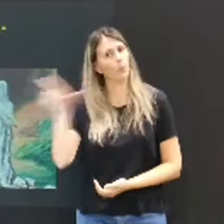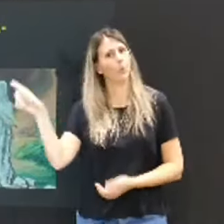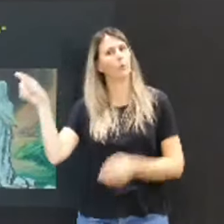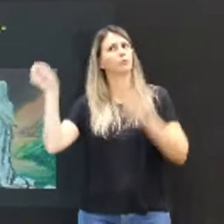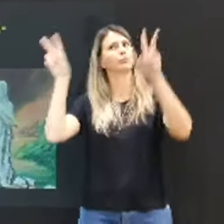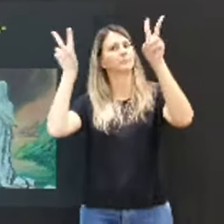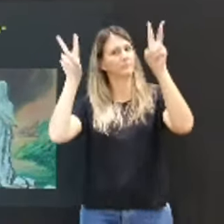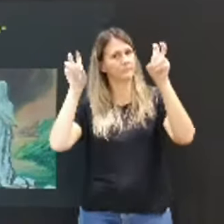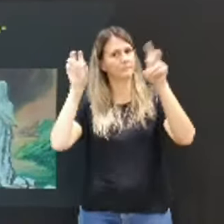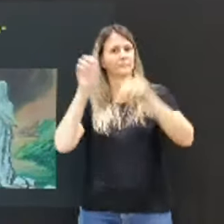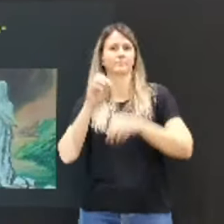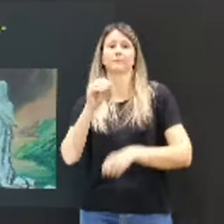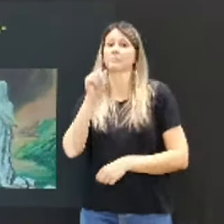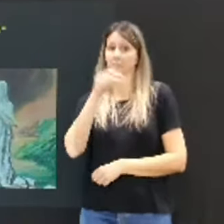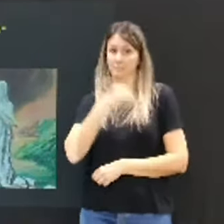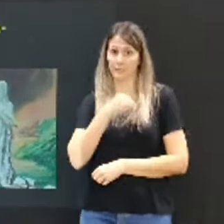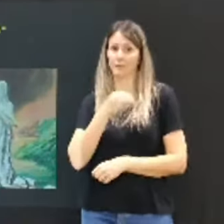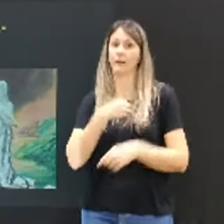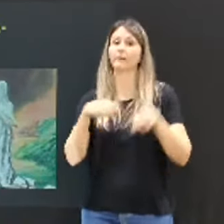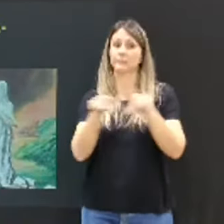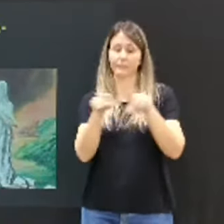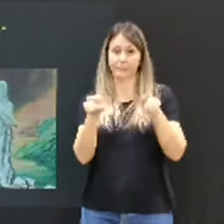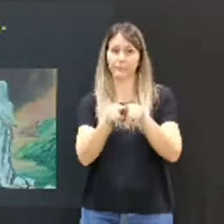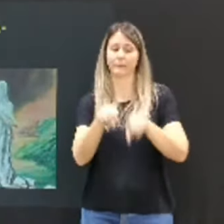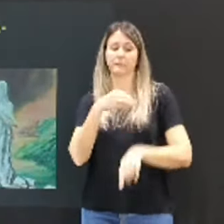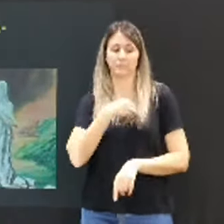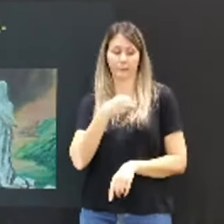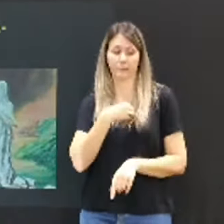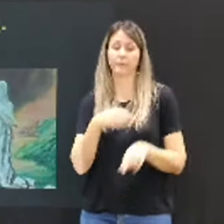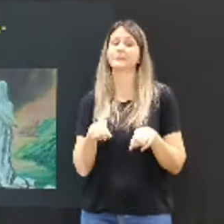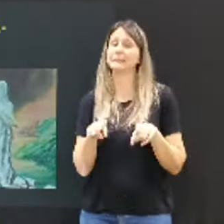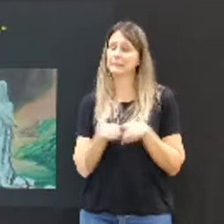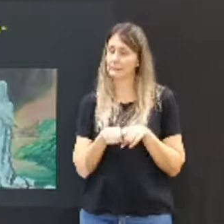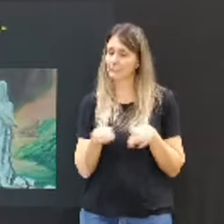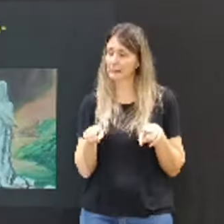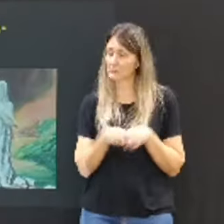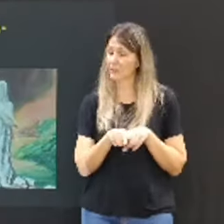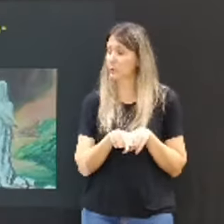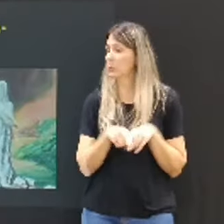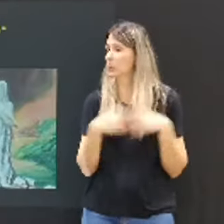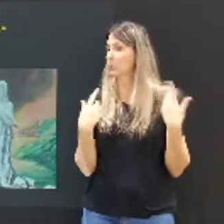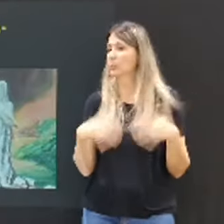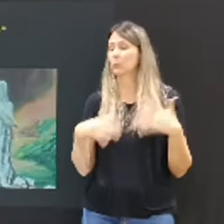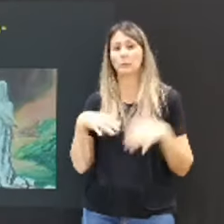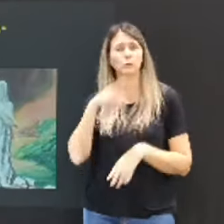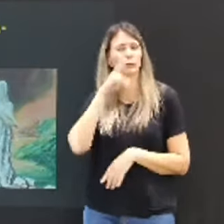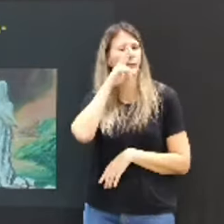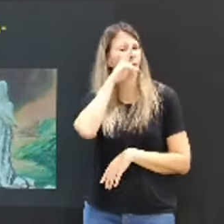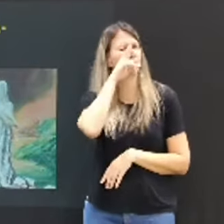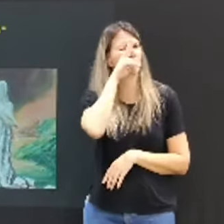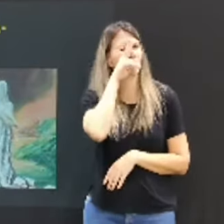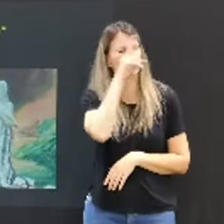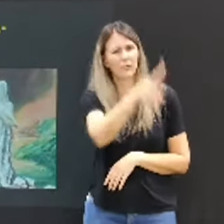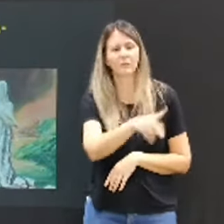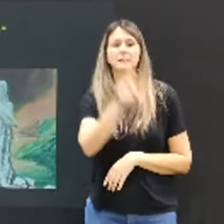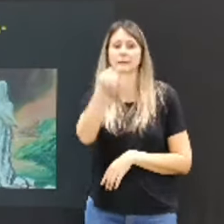Outro texto importante também, que fala sobre pecado e que houve destruição por causa da desobediência. Também é